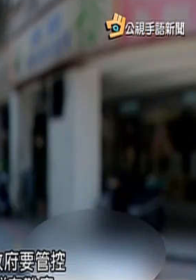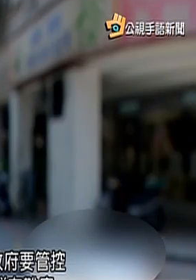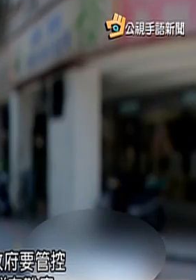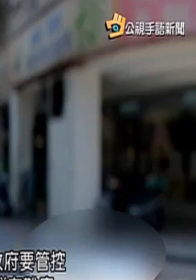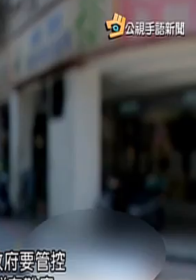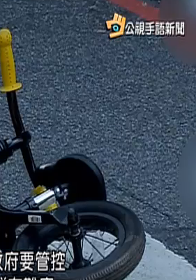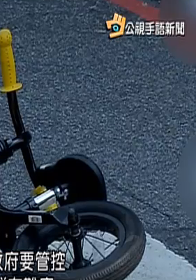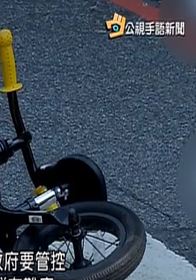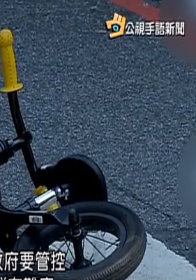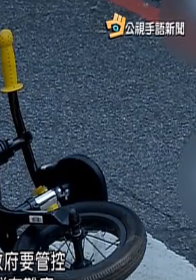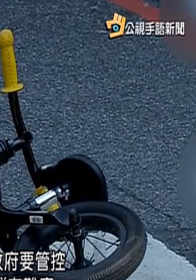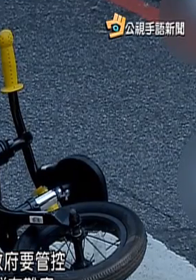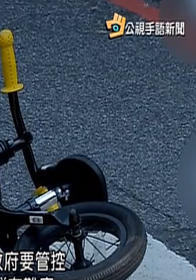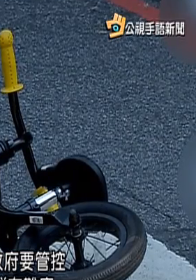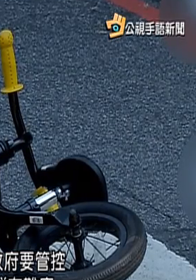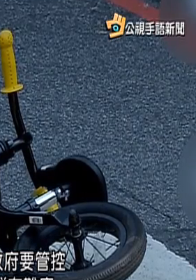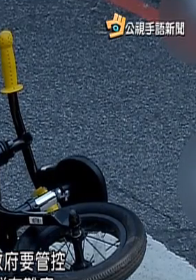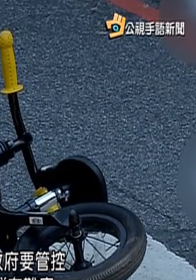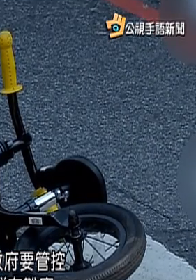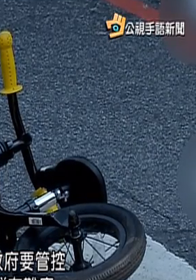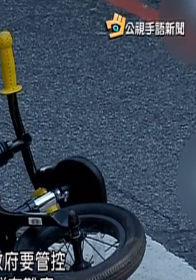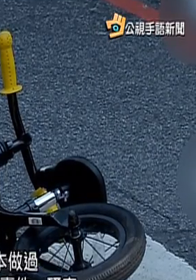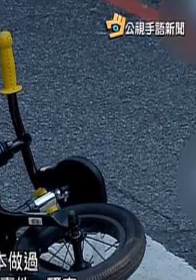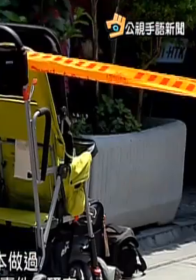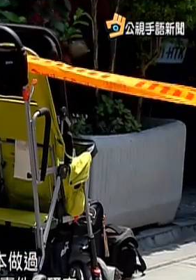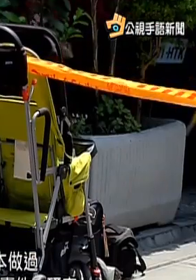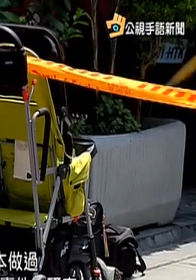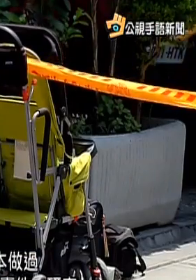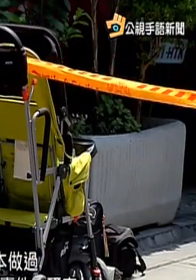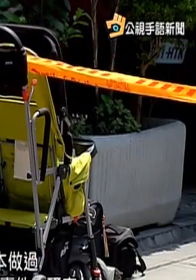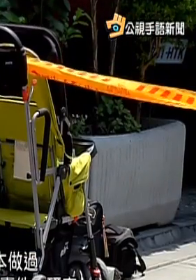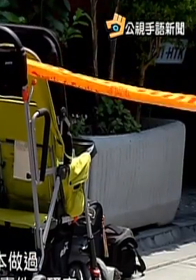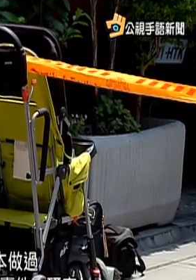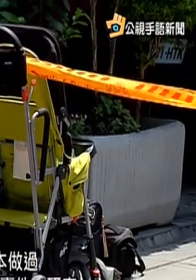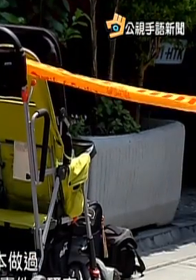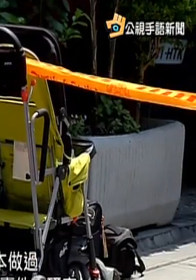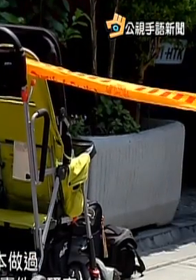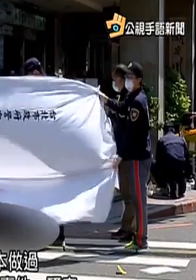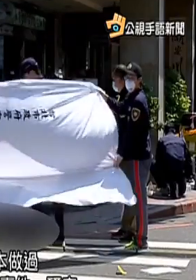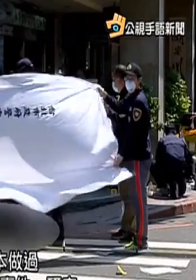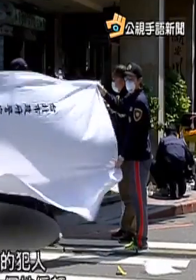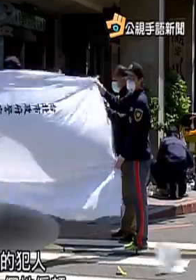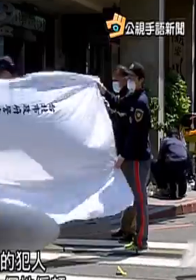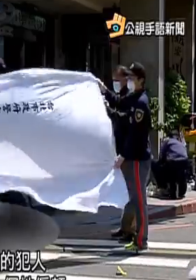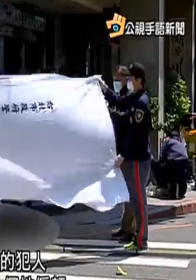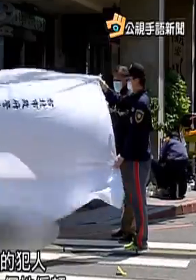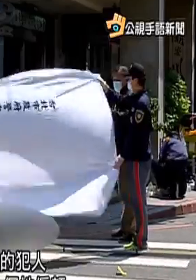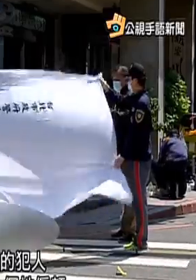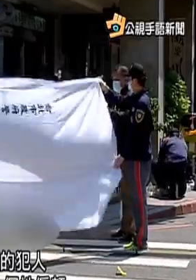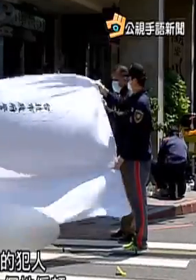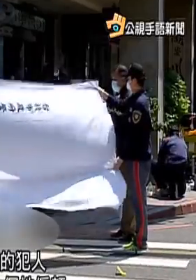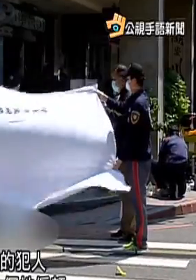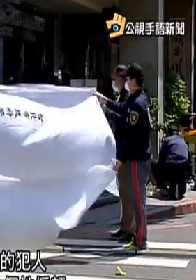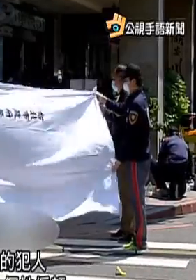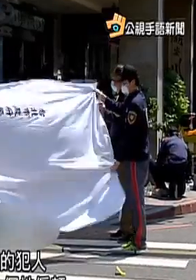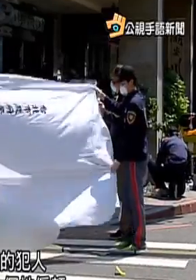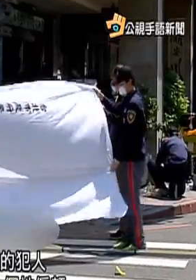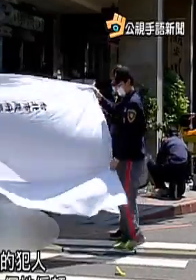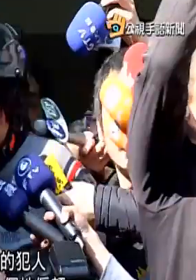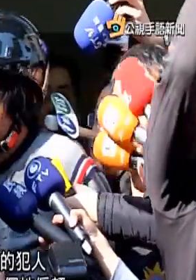府要管控高风险族群有难度。根据日本做过无差别杀害事件研究，指出这类的犯人大多有孤立、个性偏颇